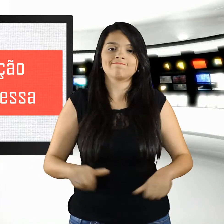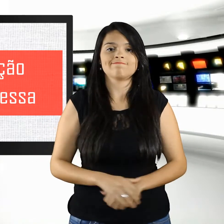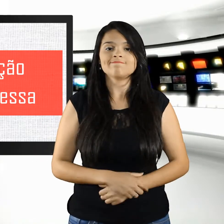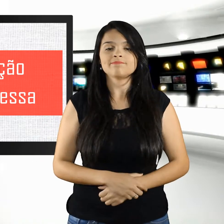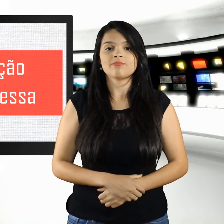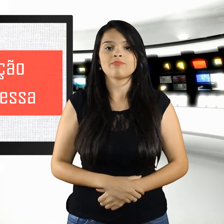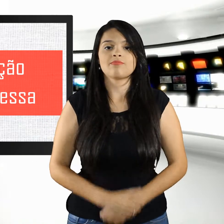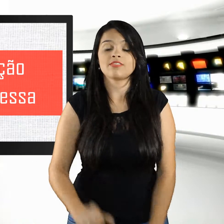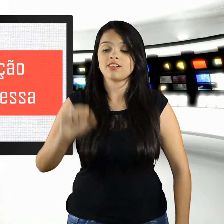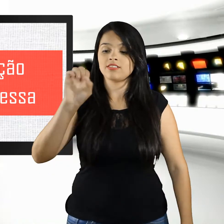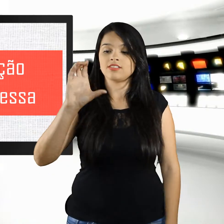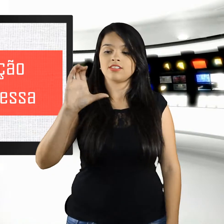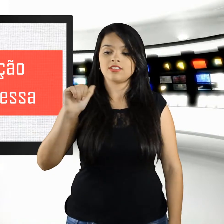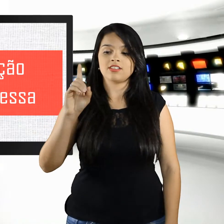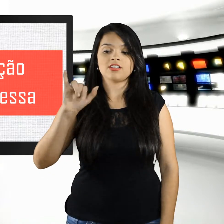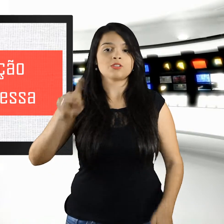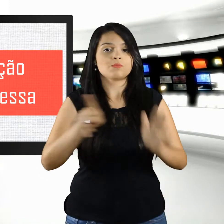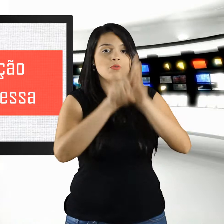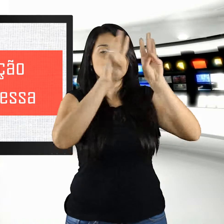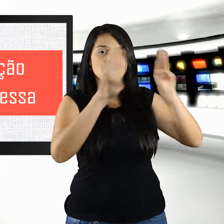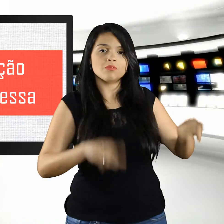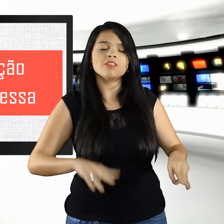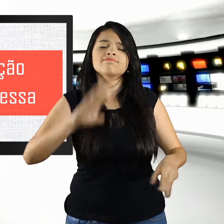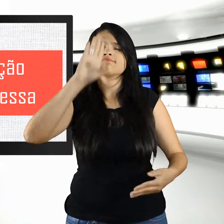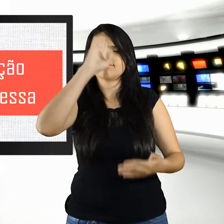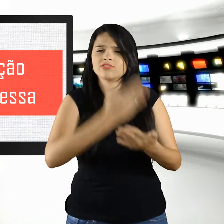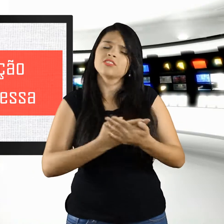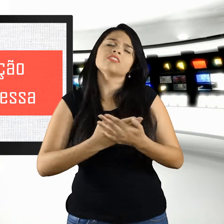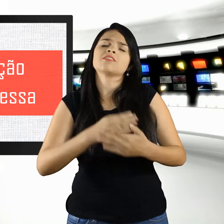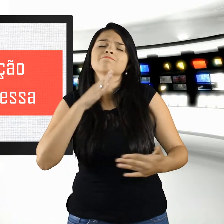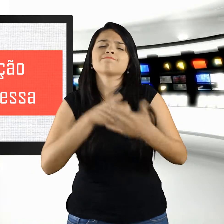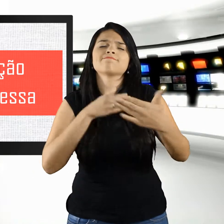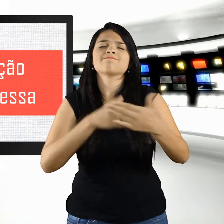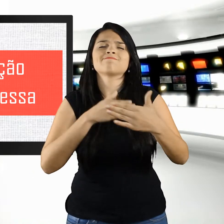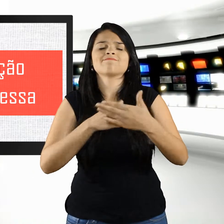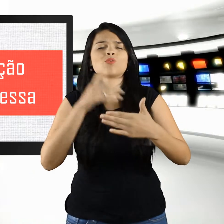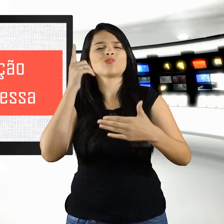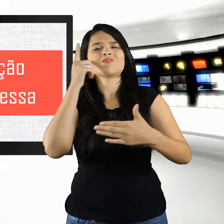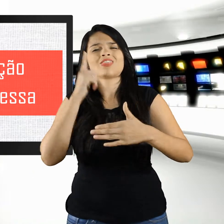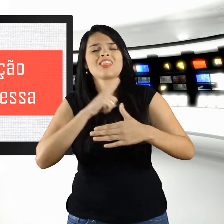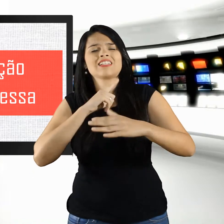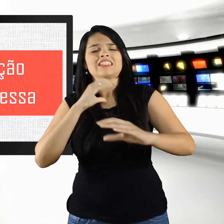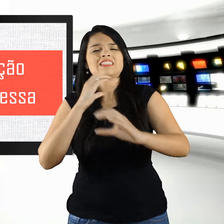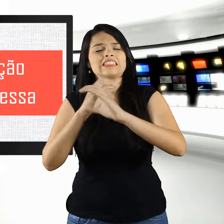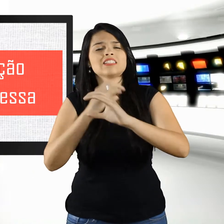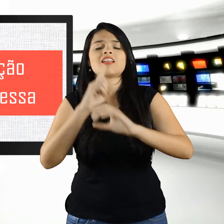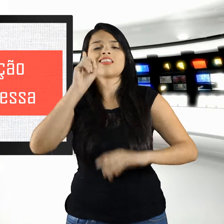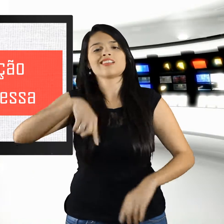A SECAD, do MEC, aposta que a principal barreira para o acesso mais amplo de comunicação para surdos ainda é